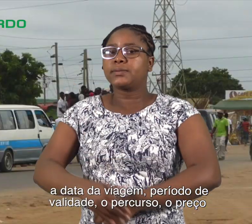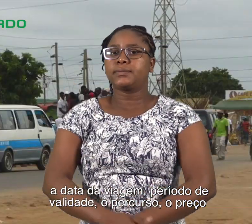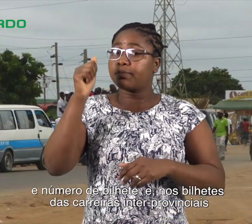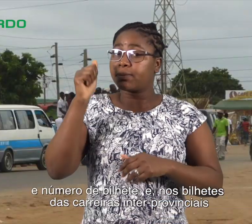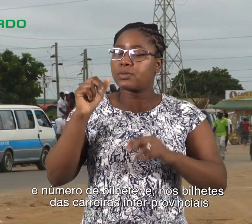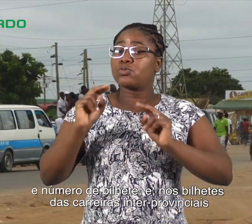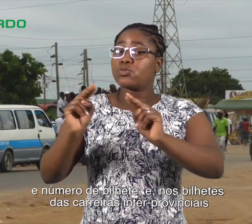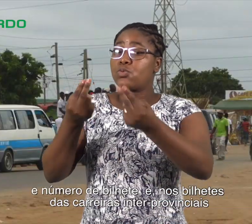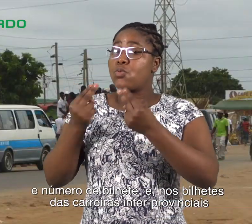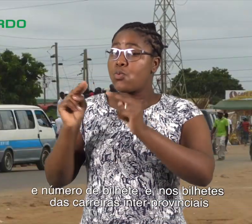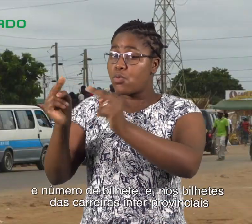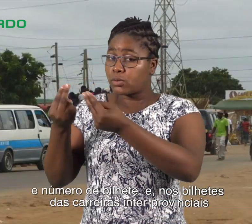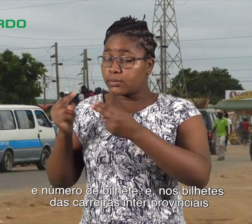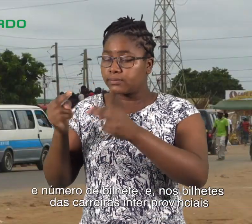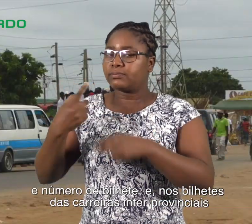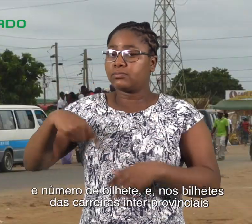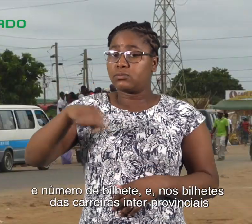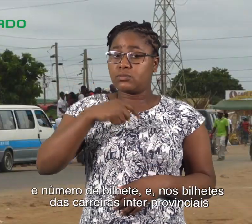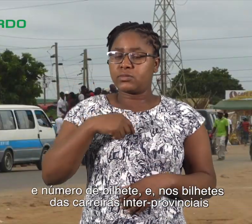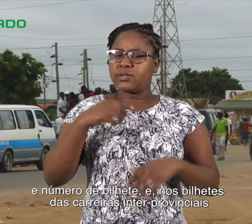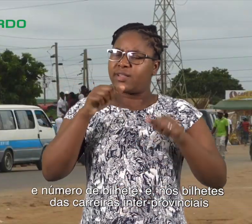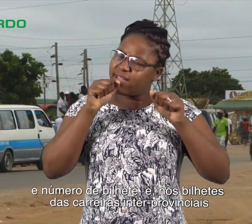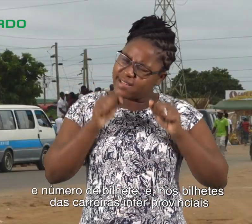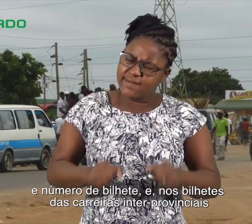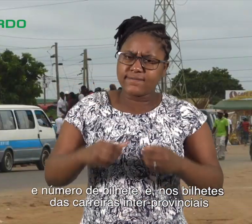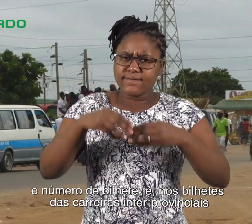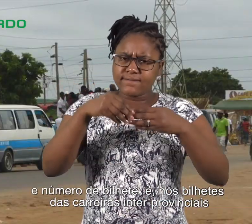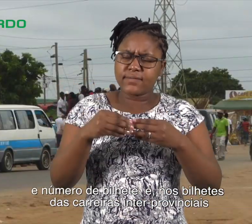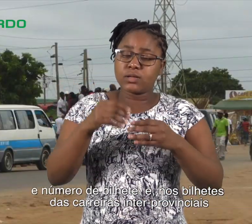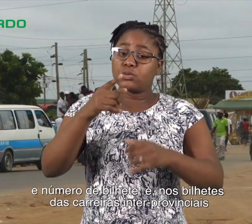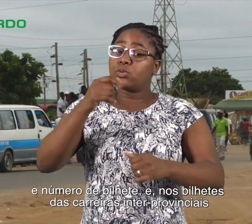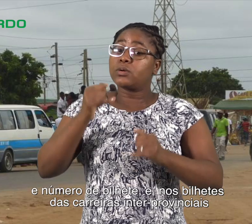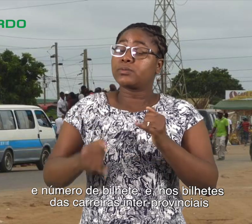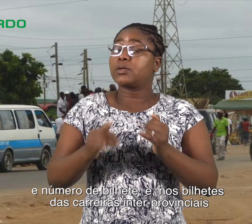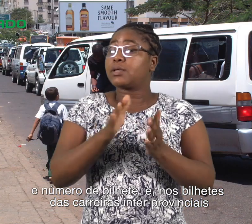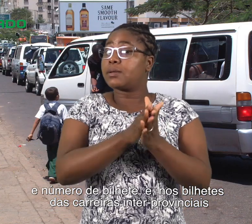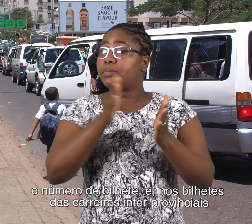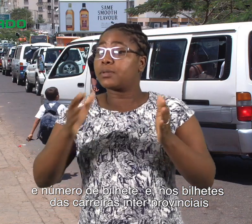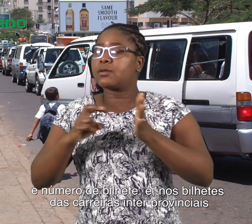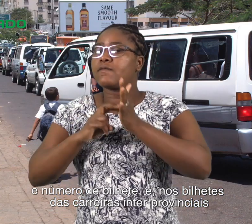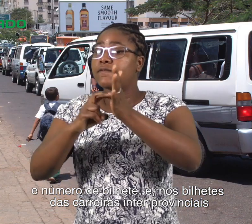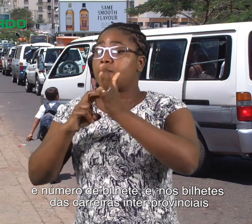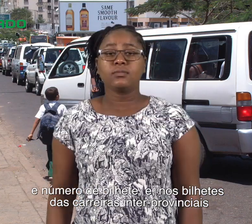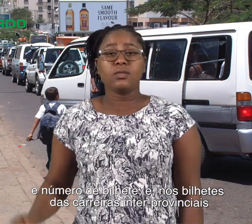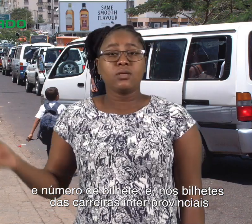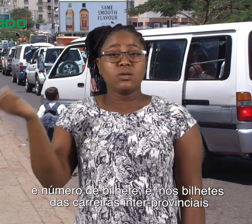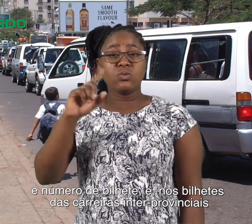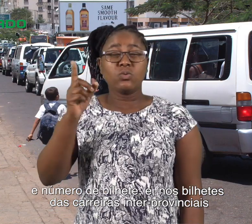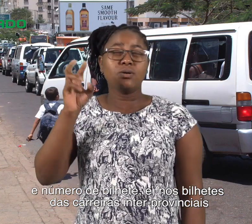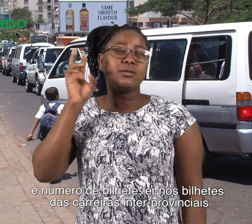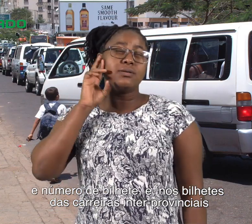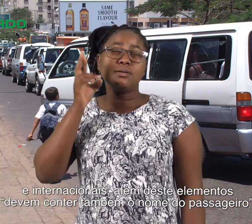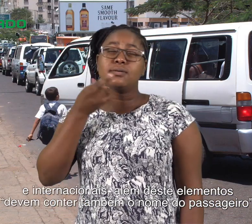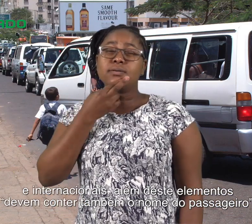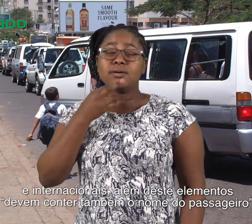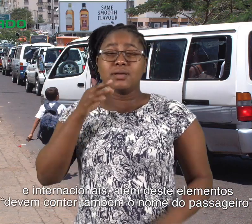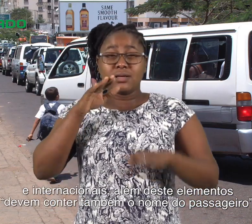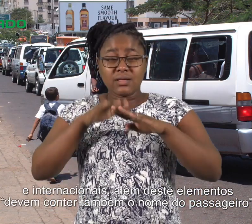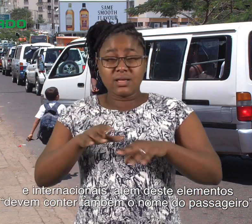validade, o percurso, o preço e número de bilhete. Nos bilhetes das carreiras interprovinciais e